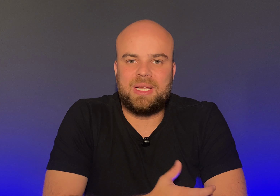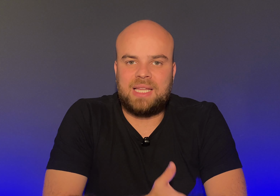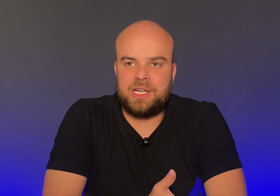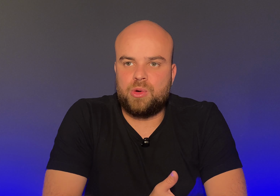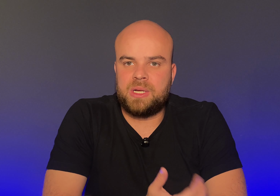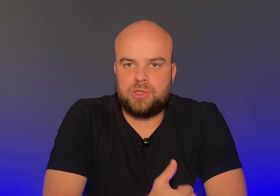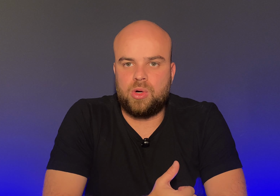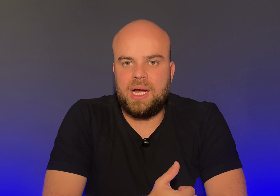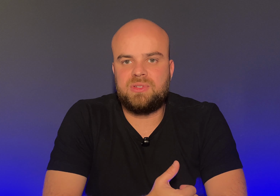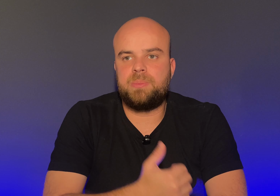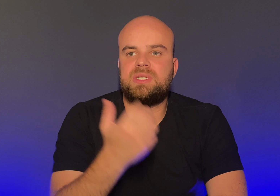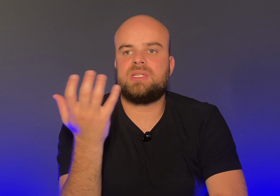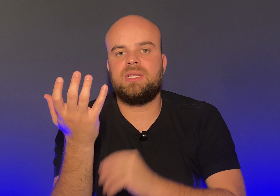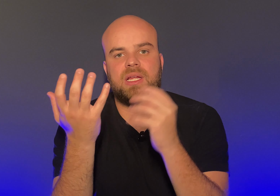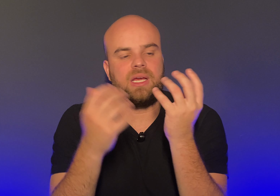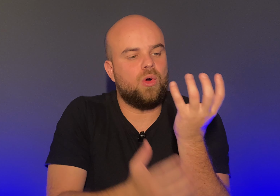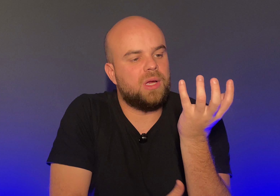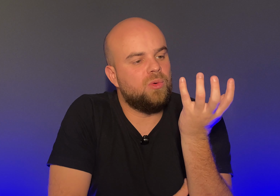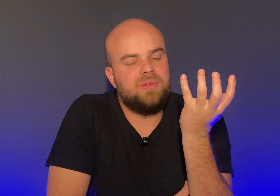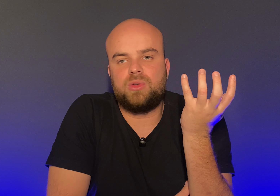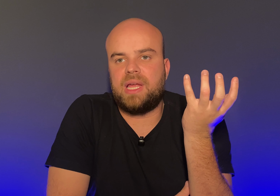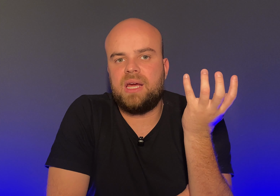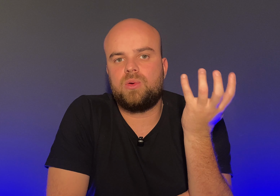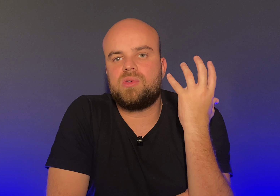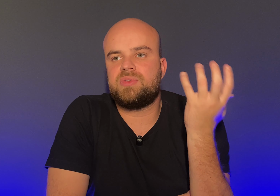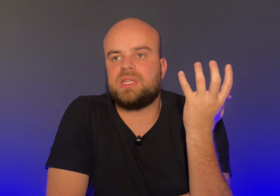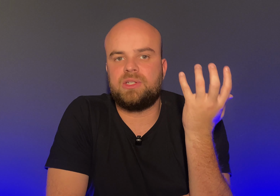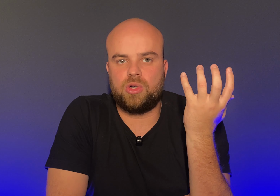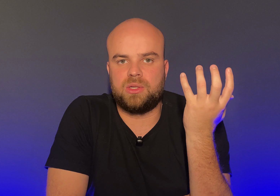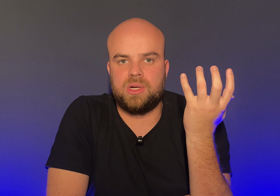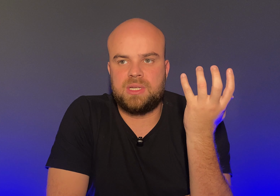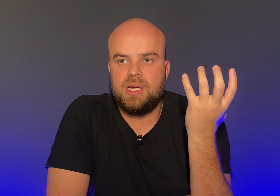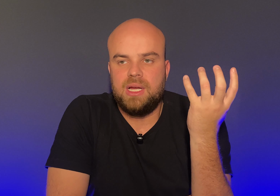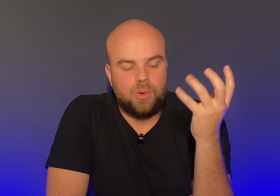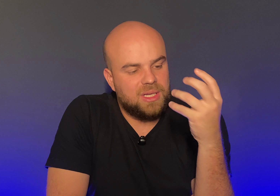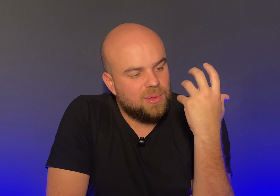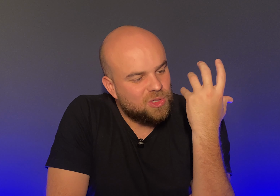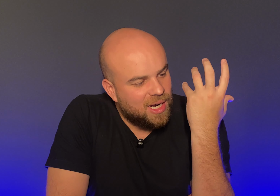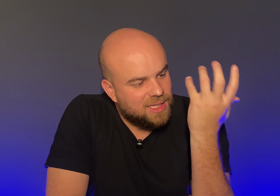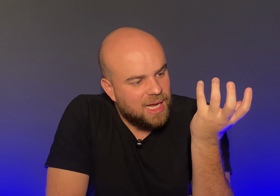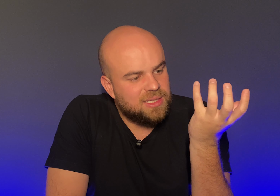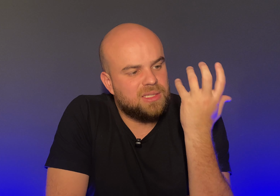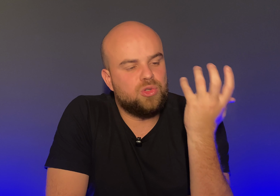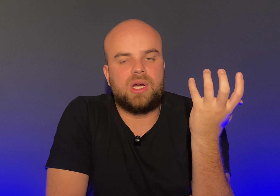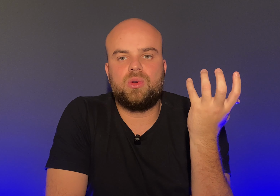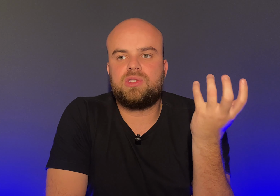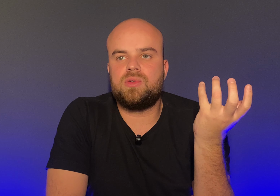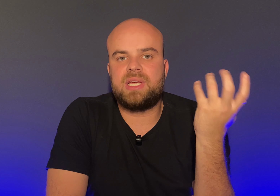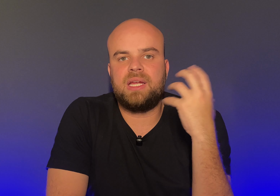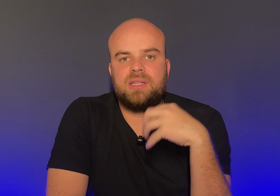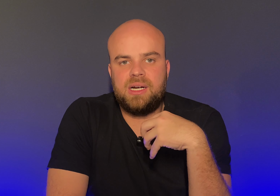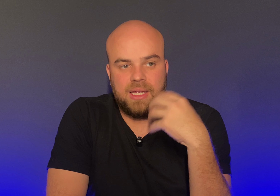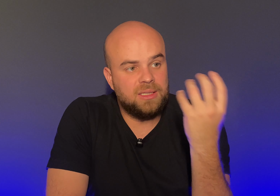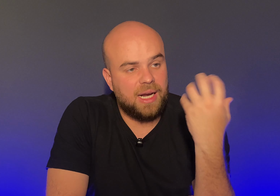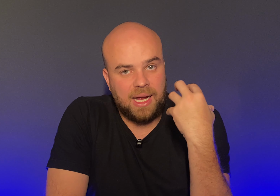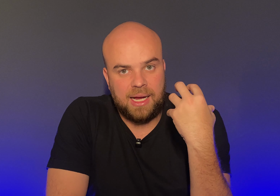sistema tático para se jogar você precisa entender Qual que é o nível técnico que você tem de jogadores Quais são as qualidades que esses jogadores conseguem entregar